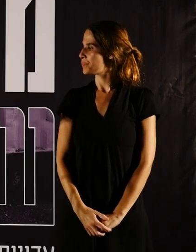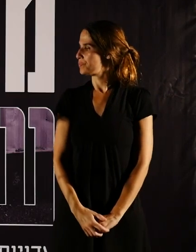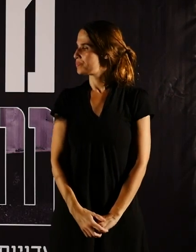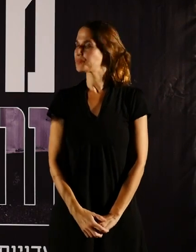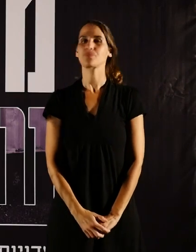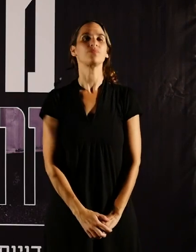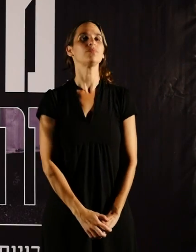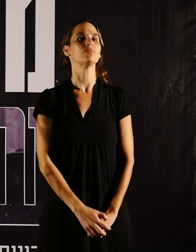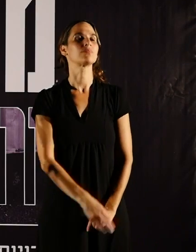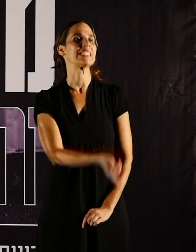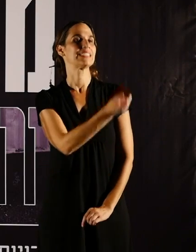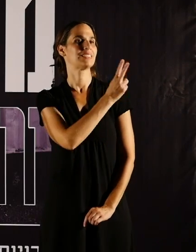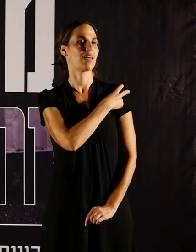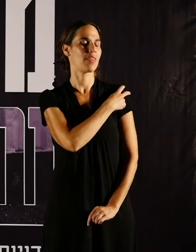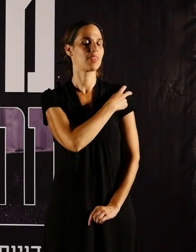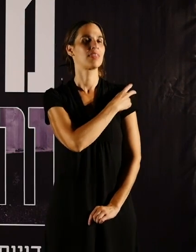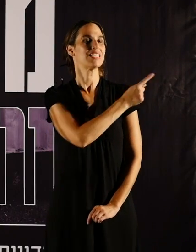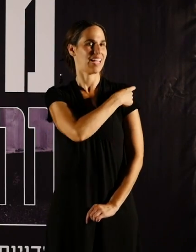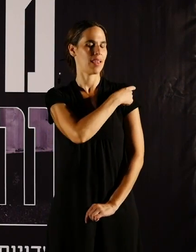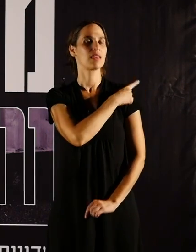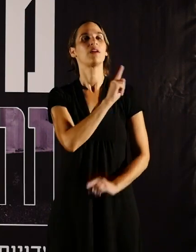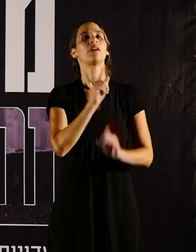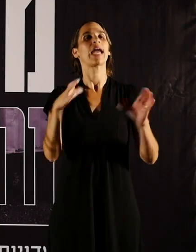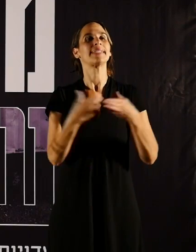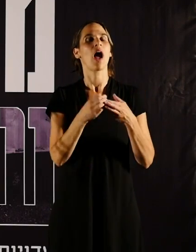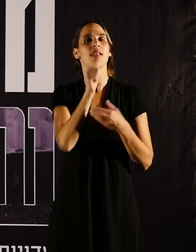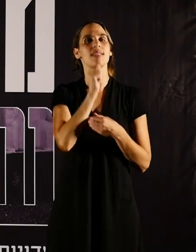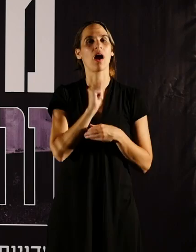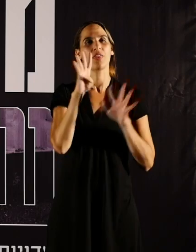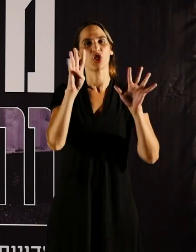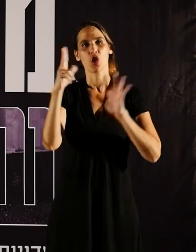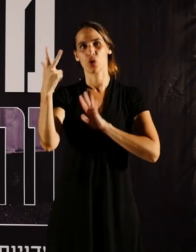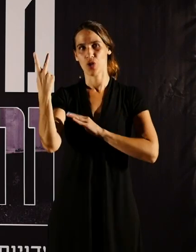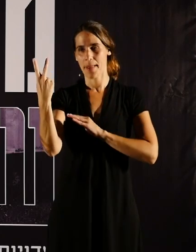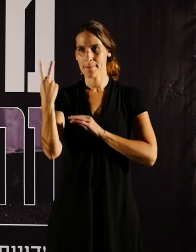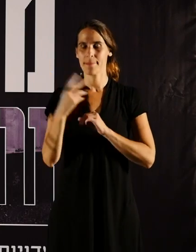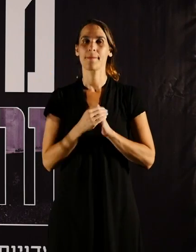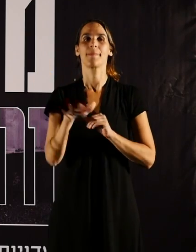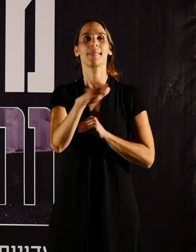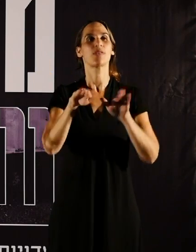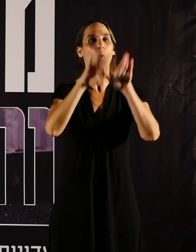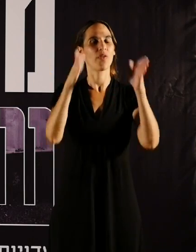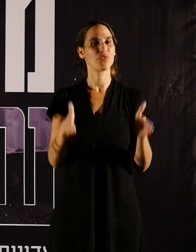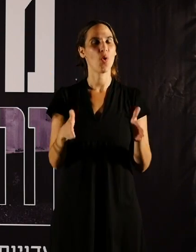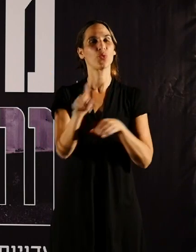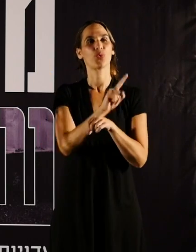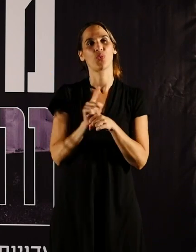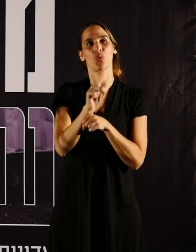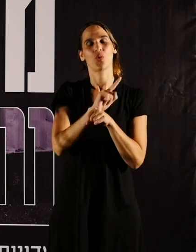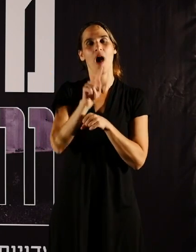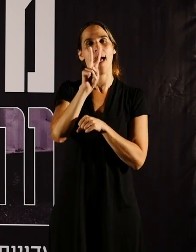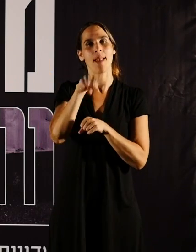דרגה סגן, יחידה נחל 932, אזור חברון, תקופה